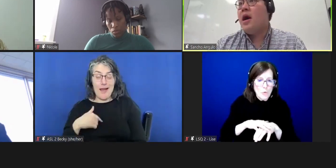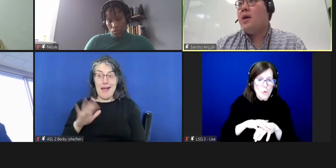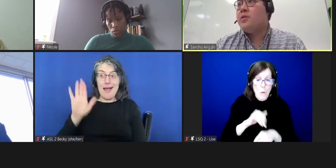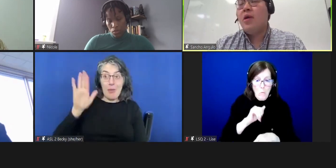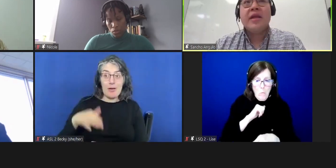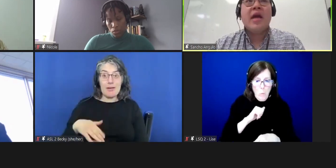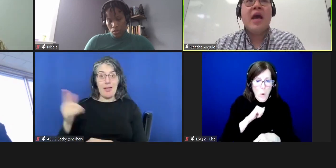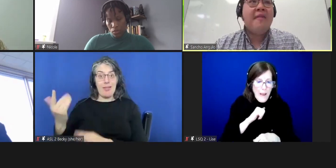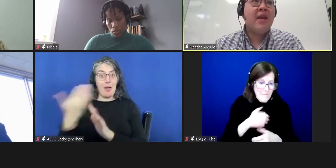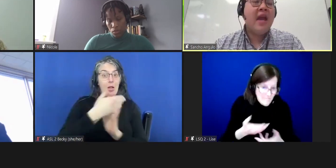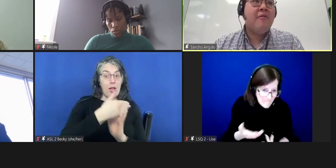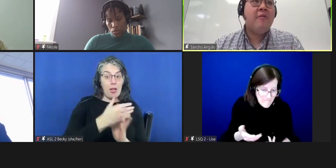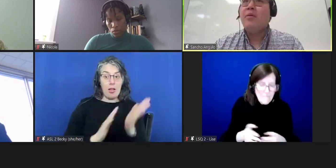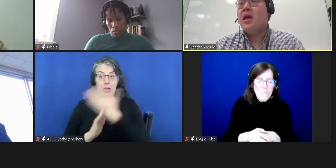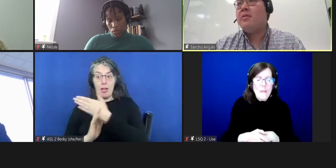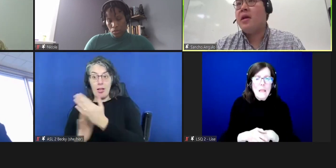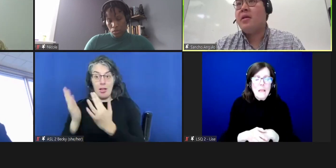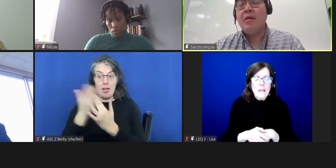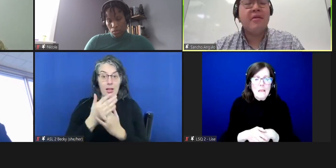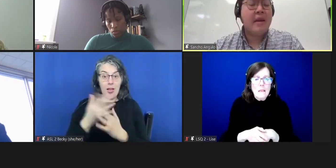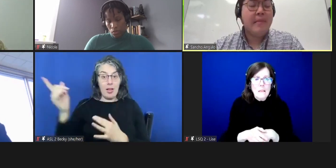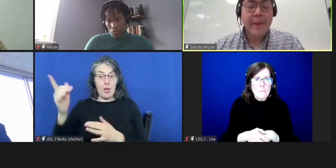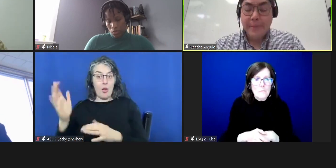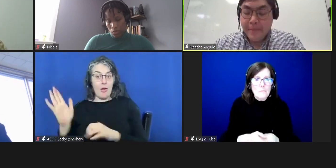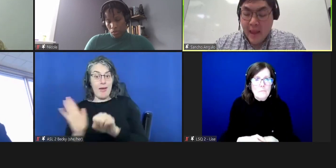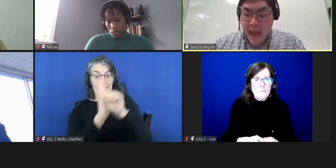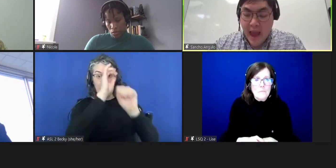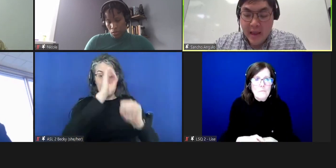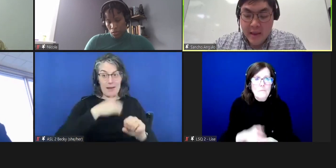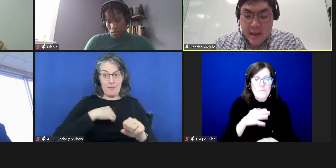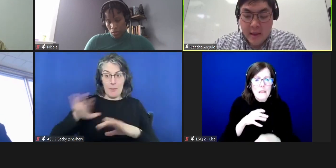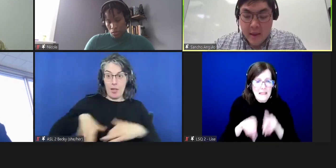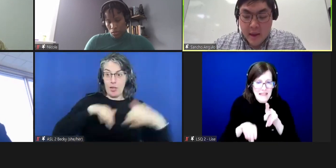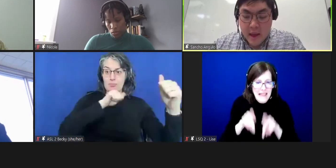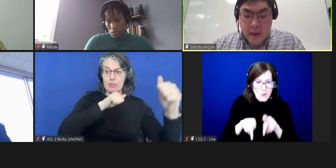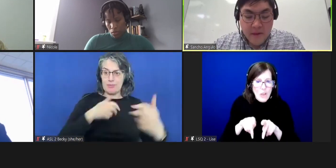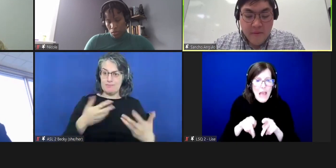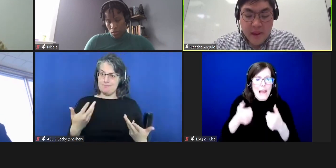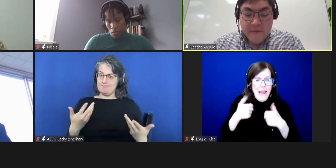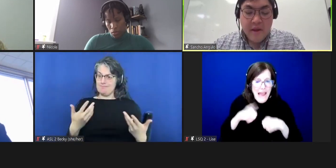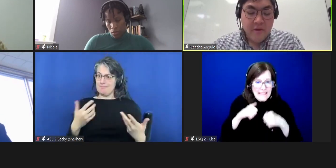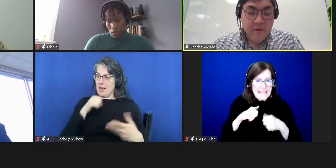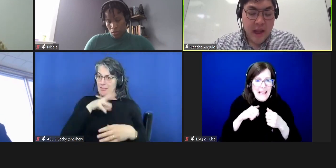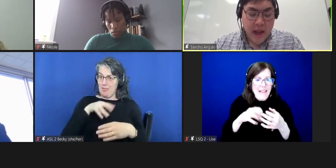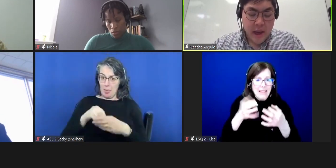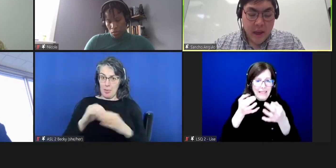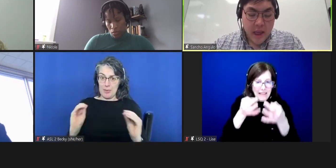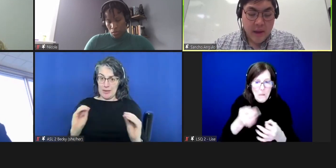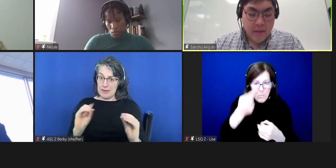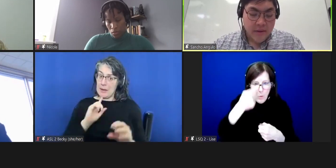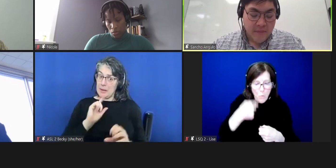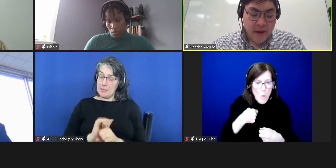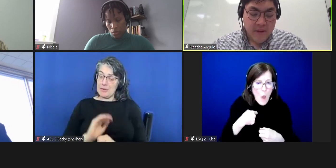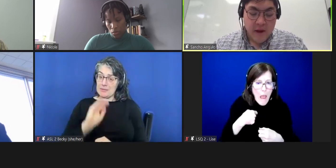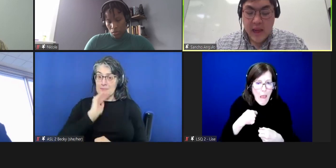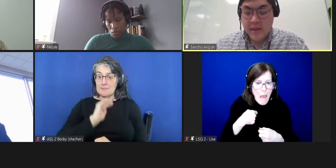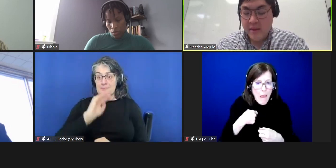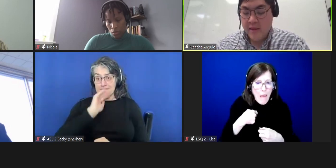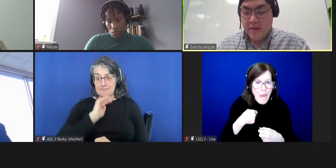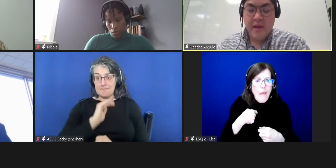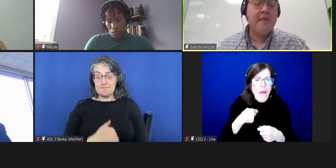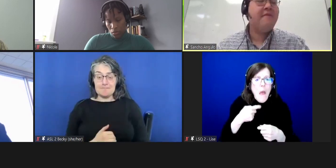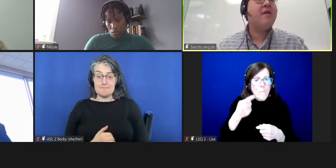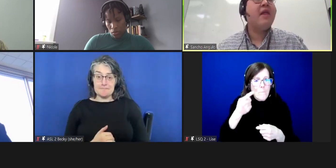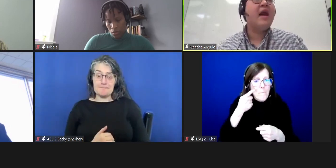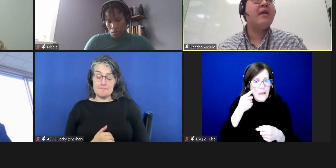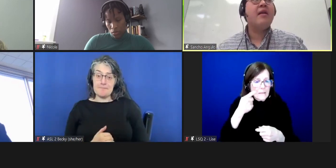et les gens essayaient de prendre des décisions pour moi qu'ils considéraient comme bénéfiques pour moi, mais